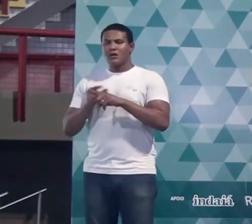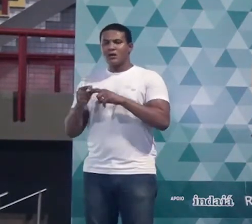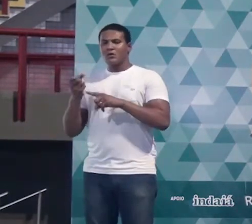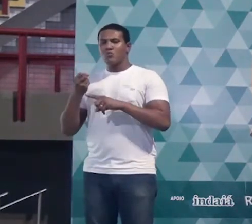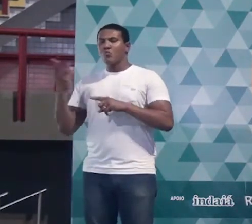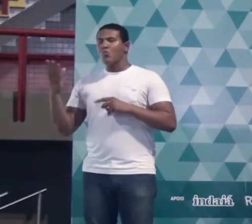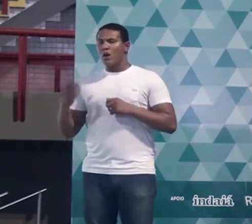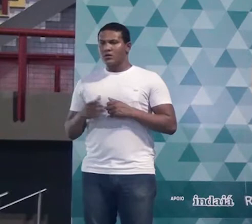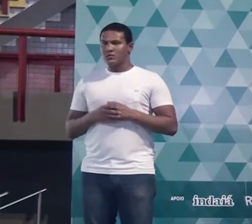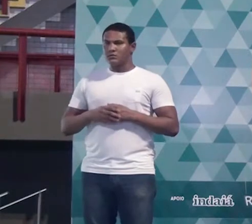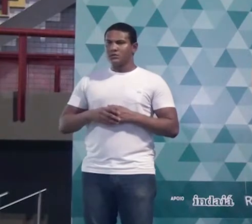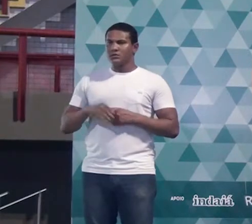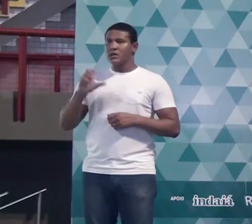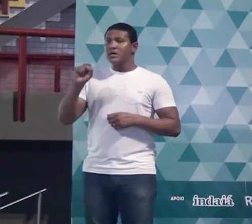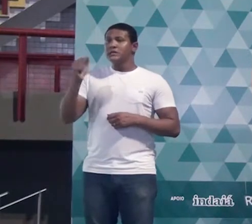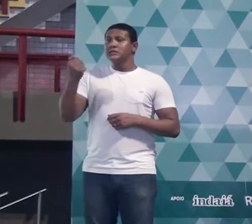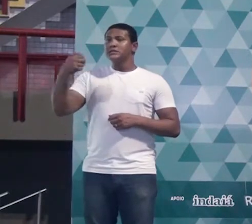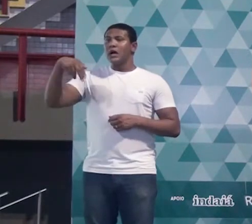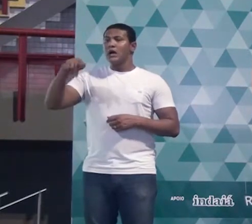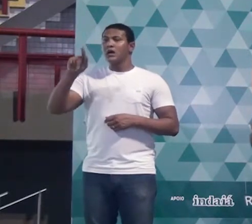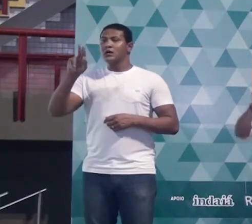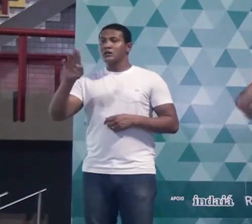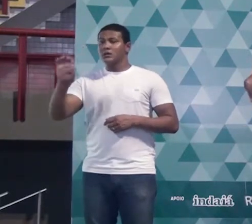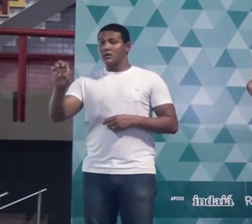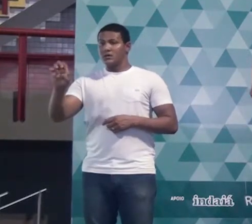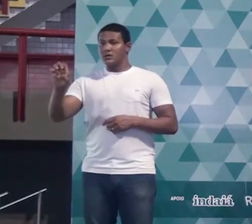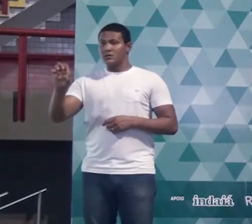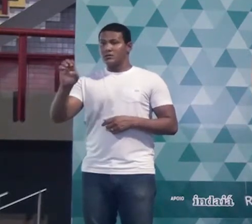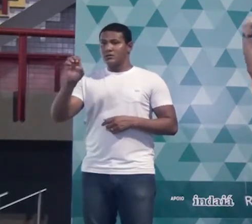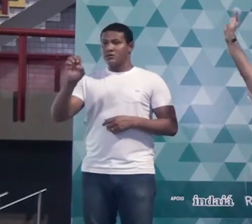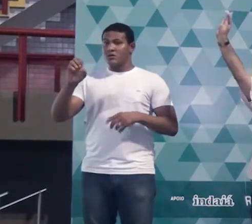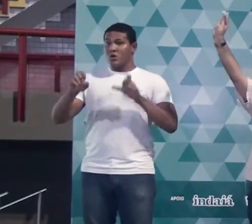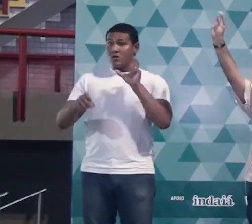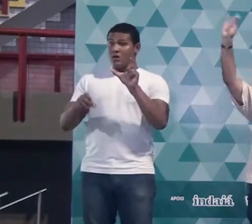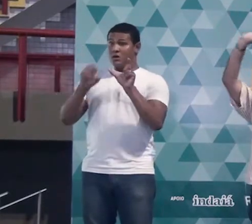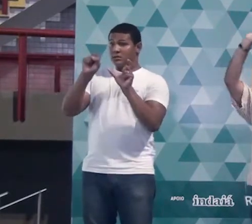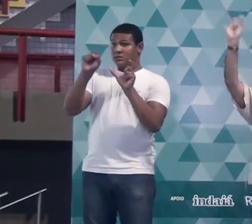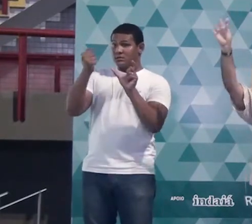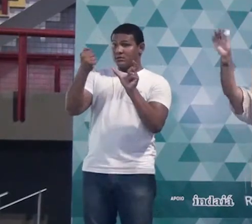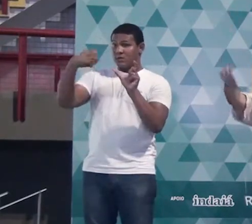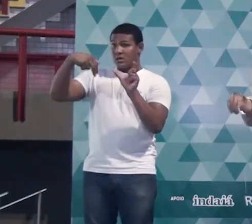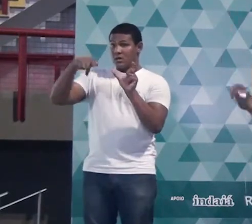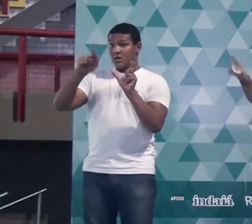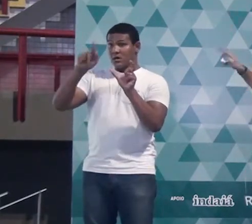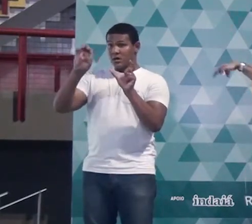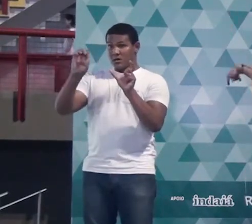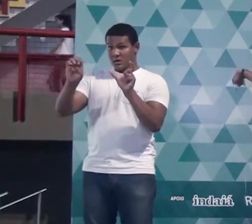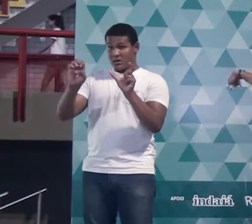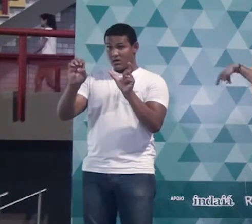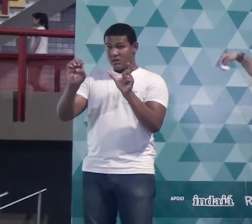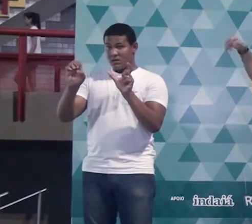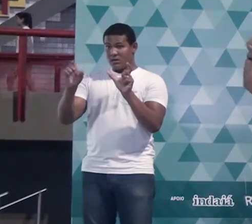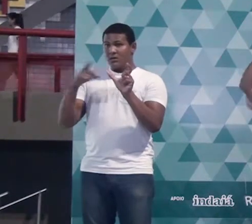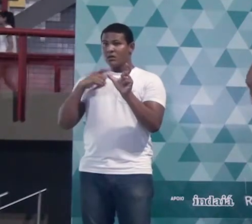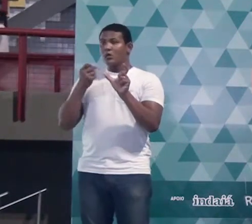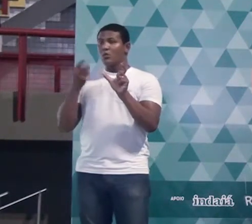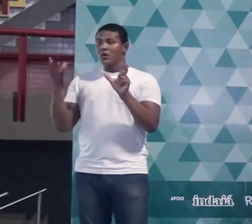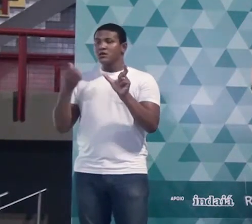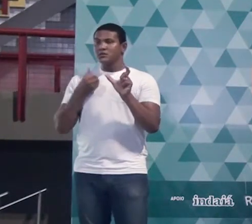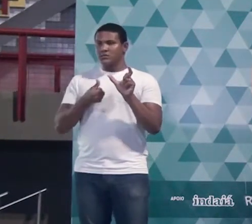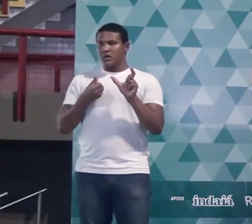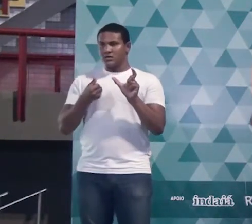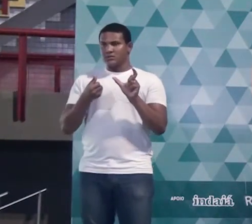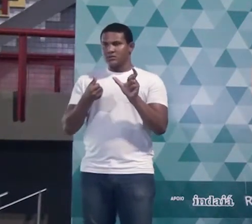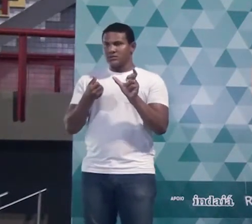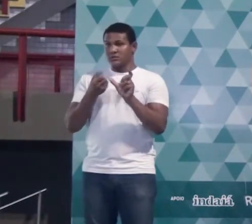fonemas tem a palavra sangue? Não estou perguntando letra, é fonema. Tem 6 letras. Quais